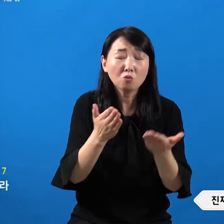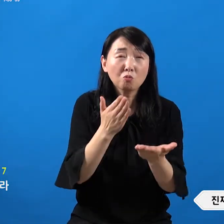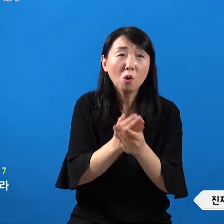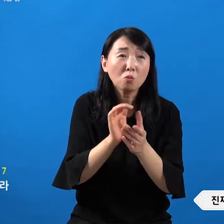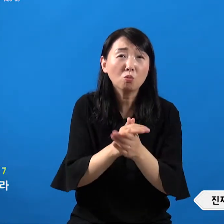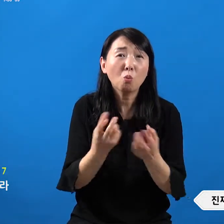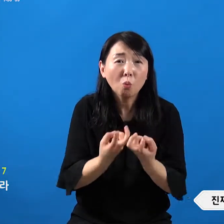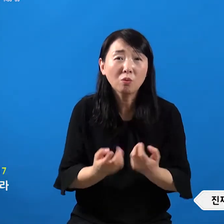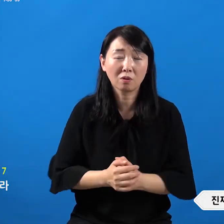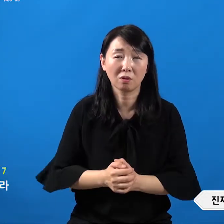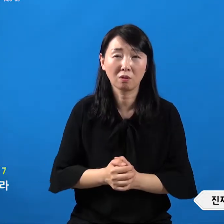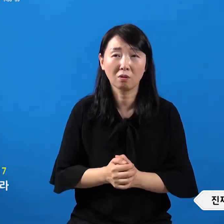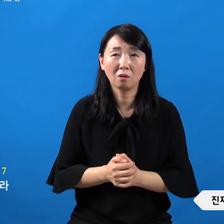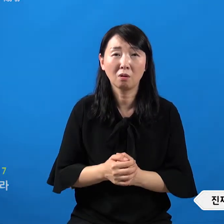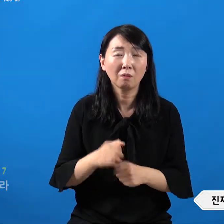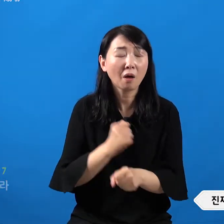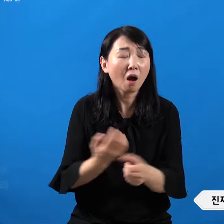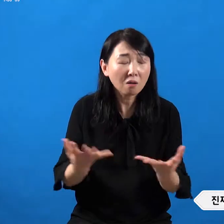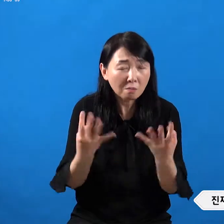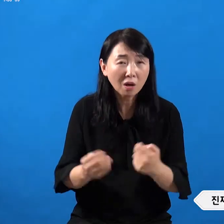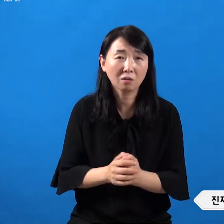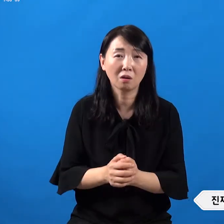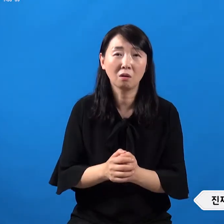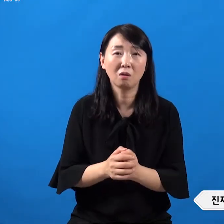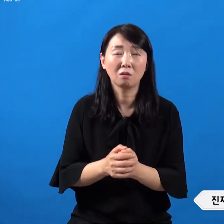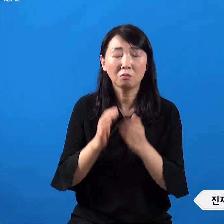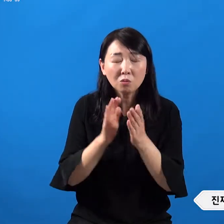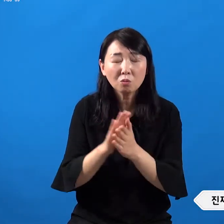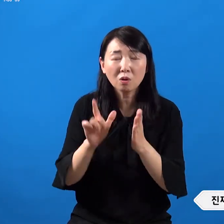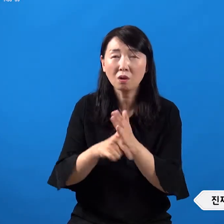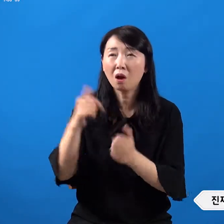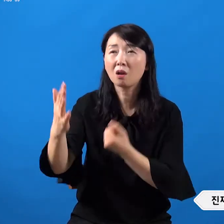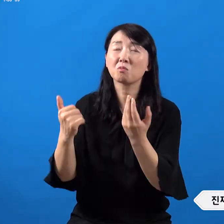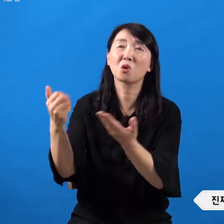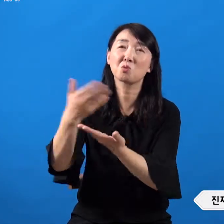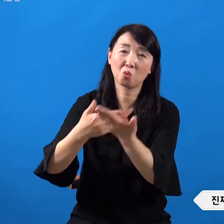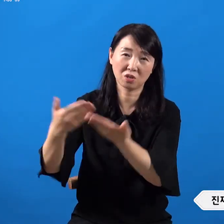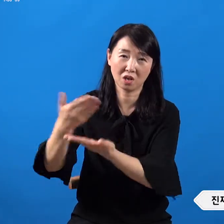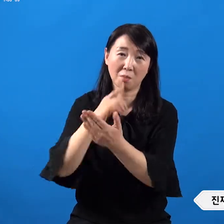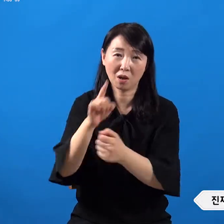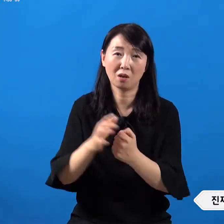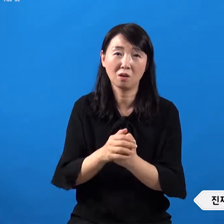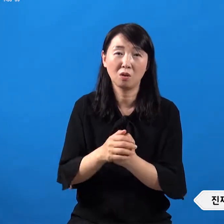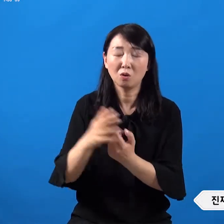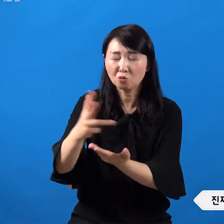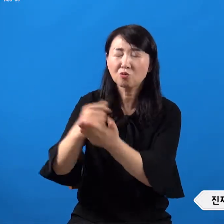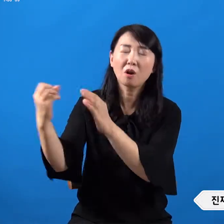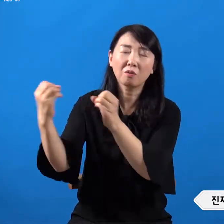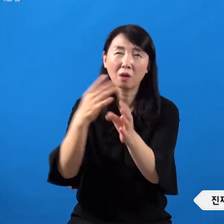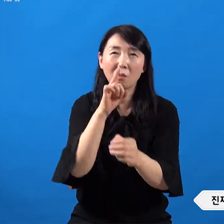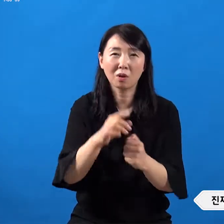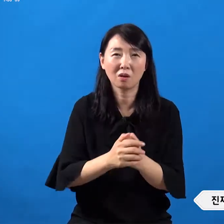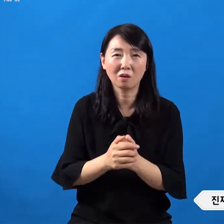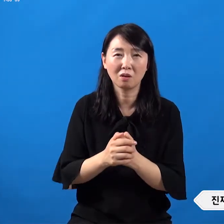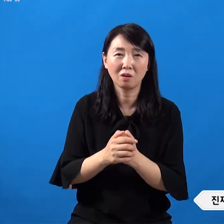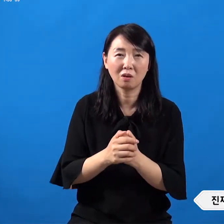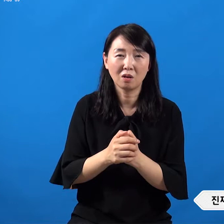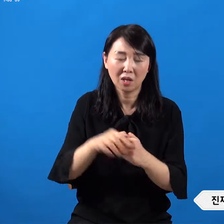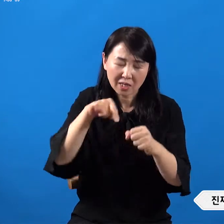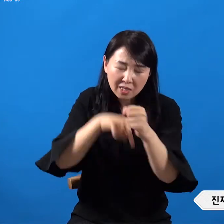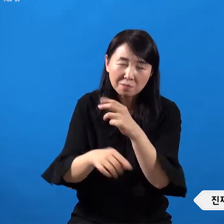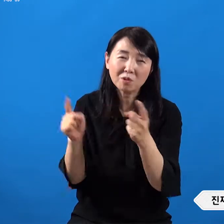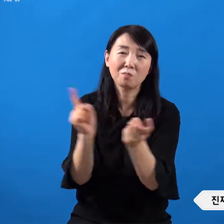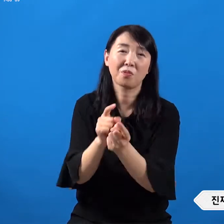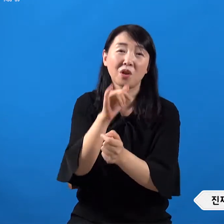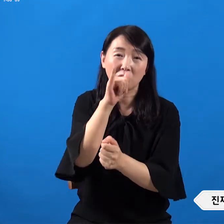많이 있는데, 그런데 이 기도는 하나님과의 교제를 이야기합니다. 주님과의 대화를 이야기합니다. 깊은